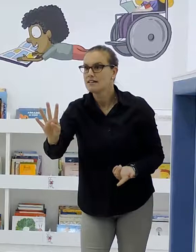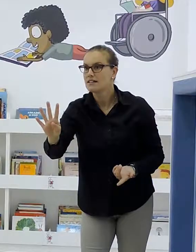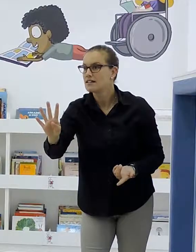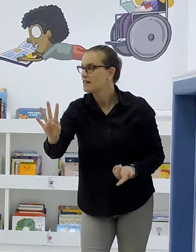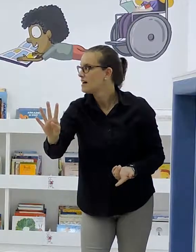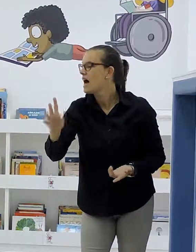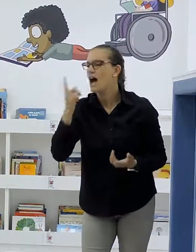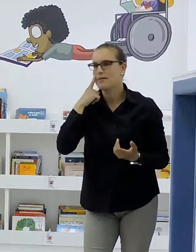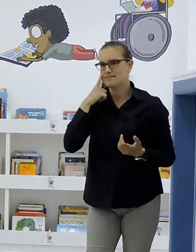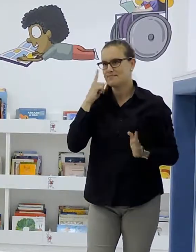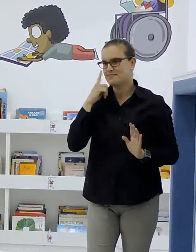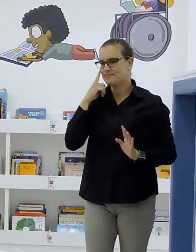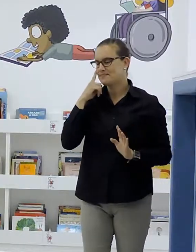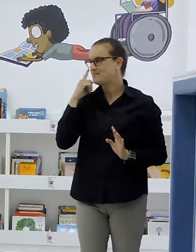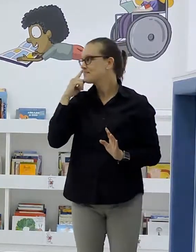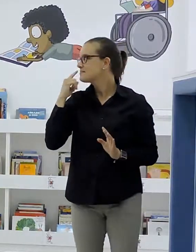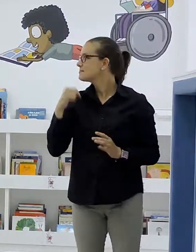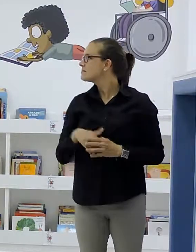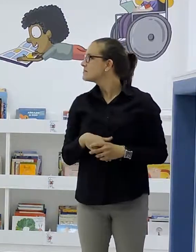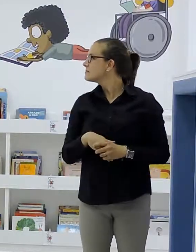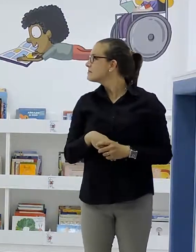A ver, vamos a ver.